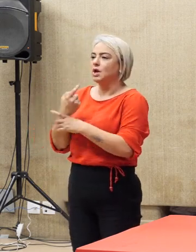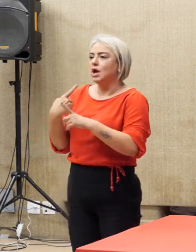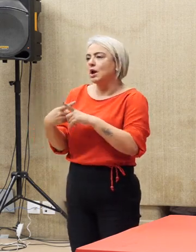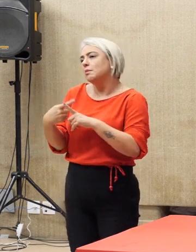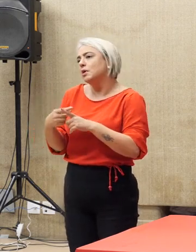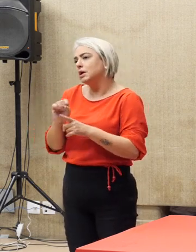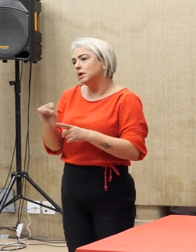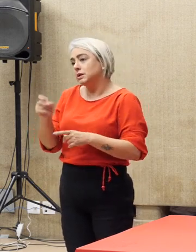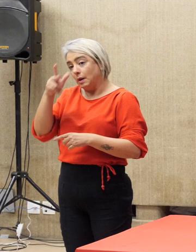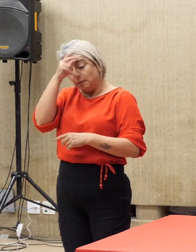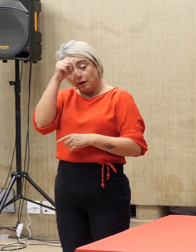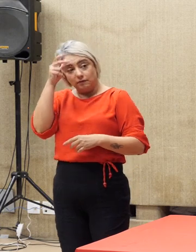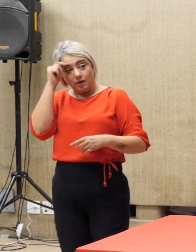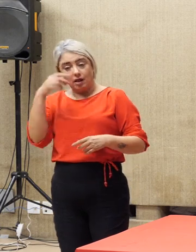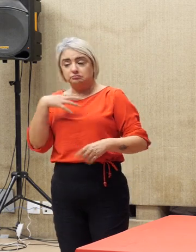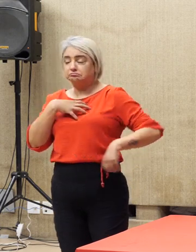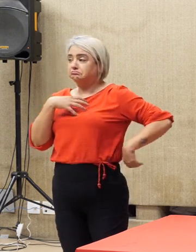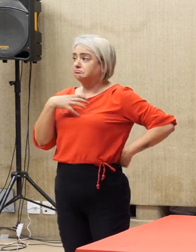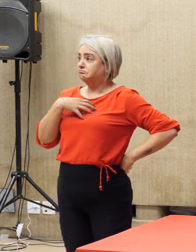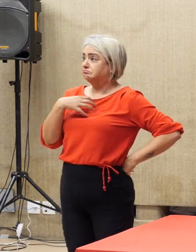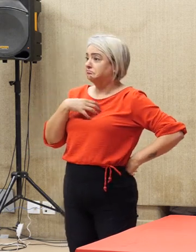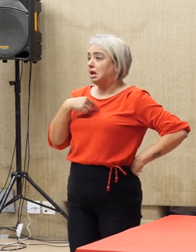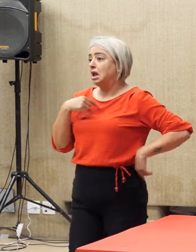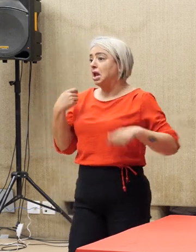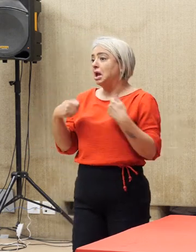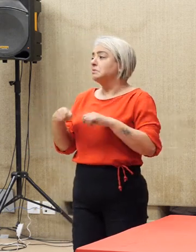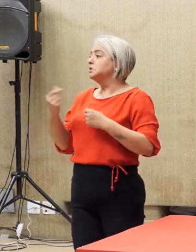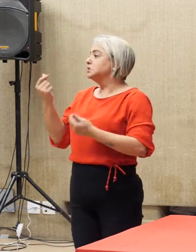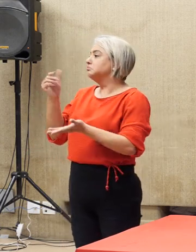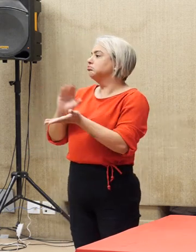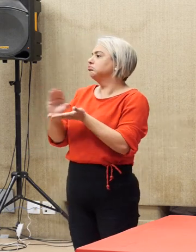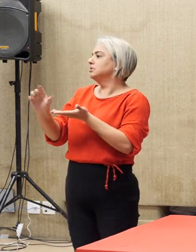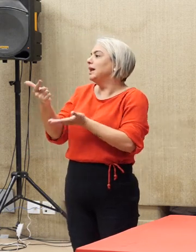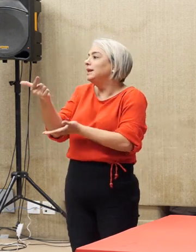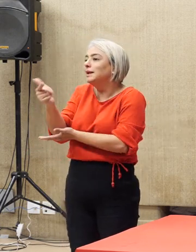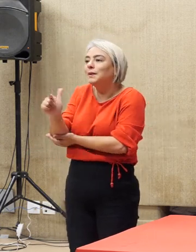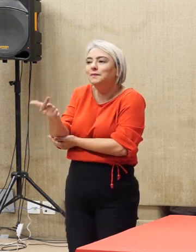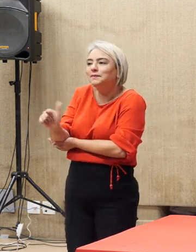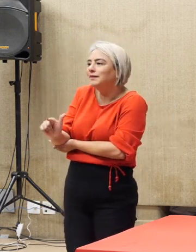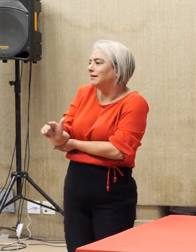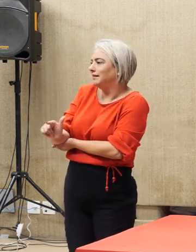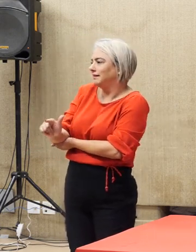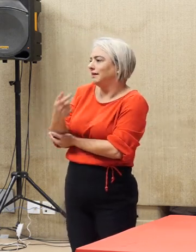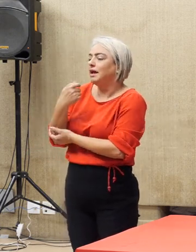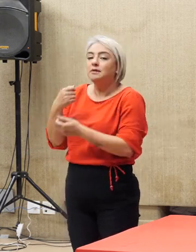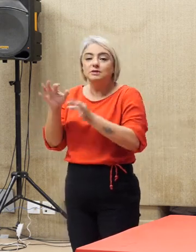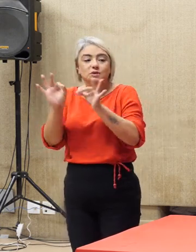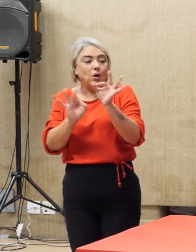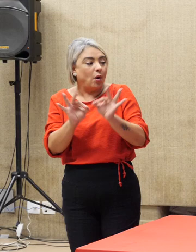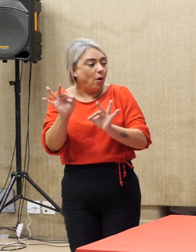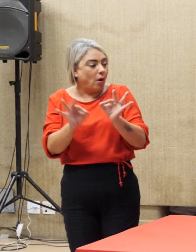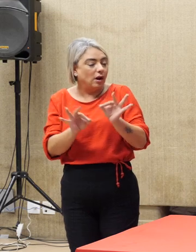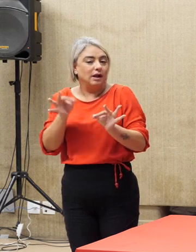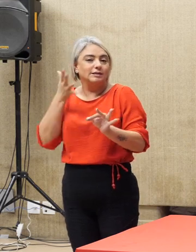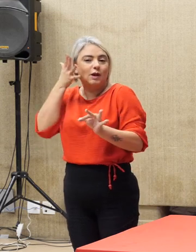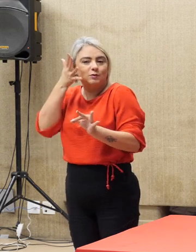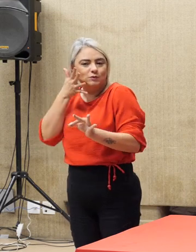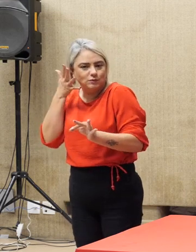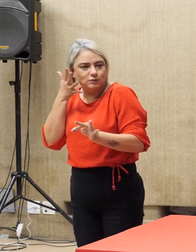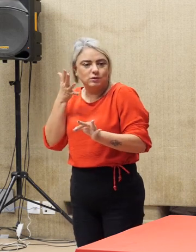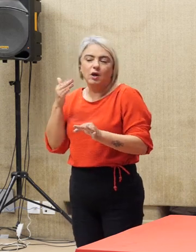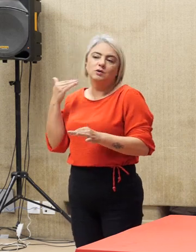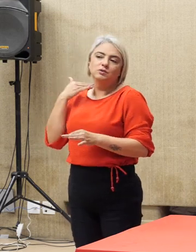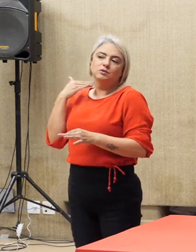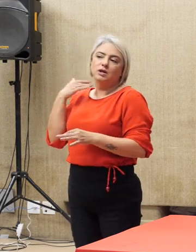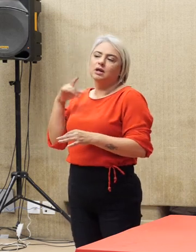senão pode dar para o prefeito a sensação de que ele precisa de um orçamento que ele não tem, na verdade, né? Eu preciso de organizar o discurso. Então, em Juiz